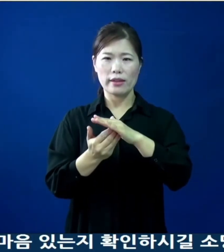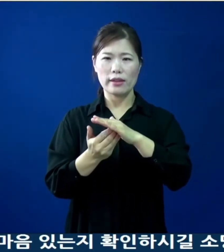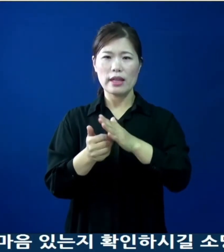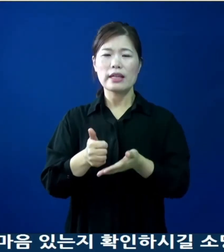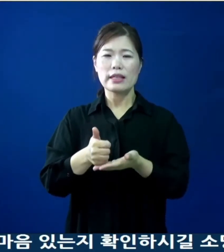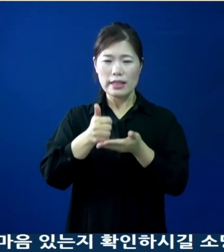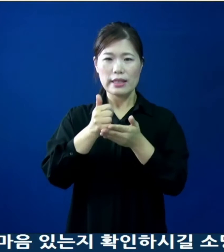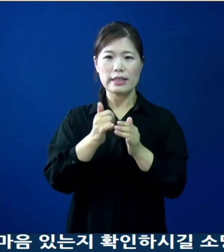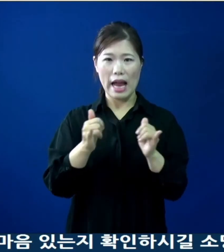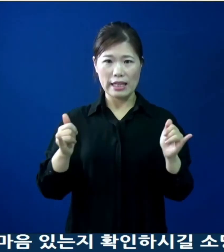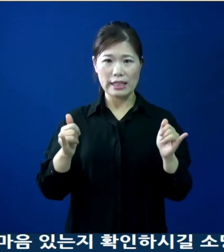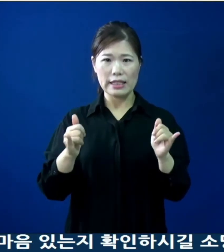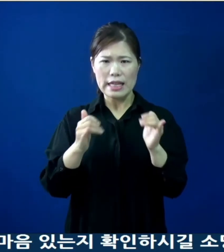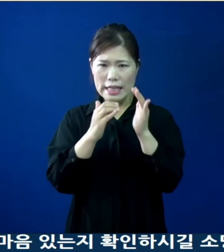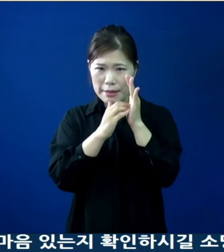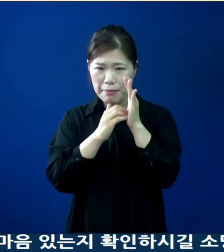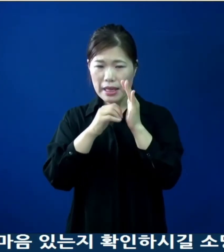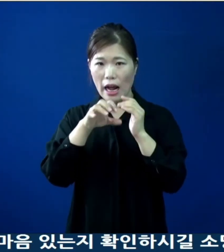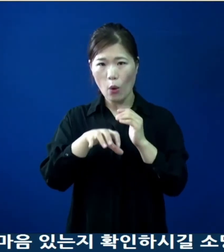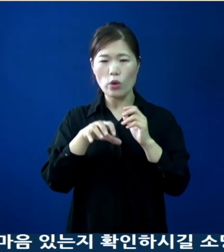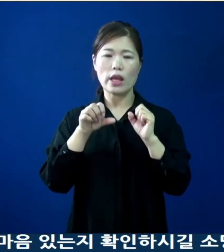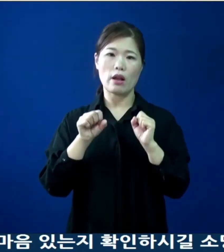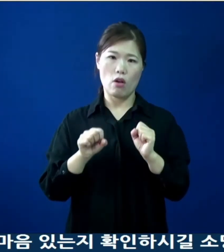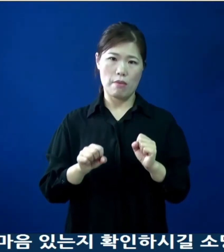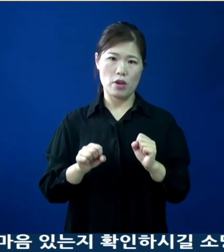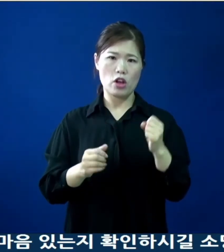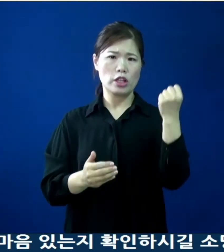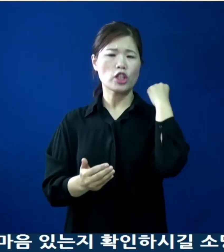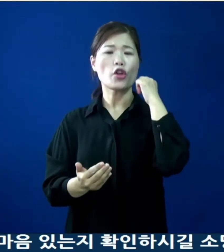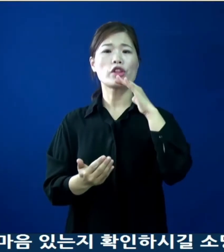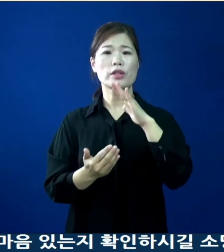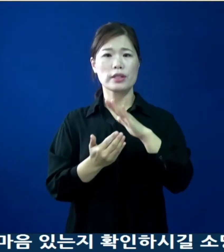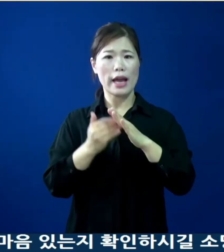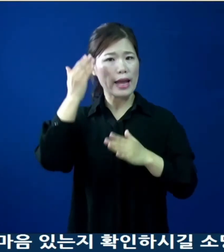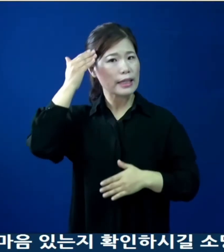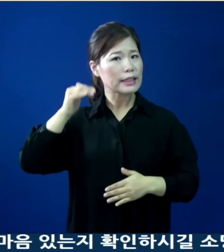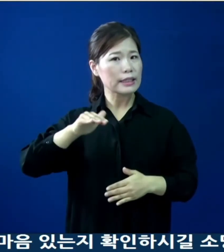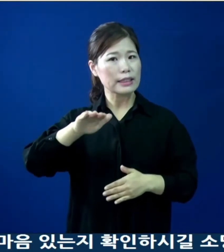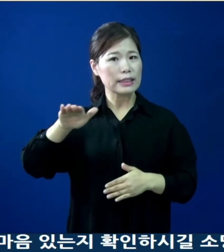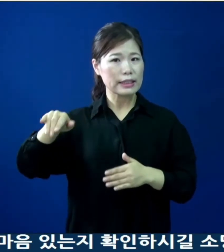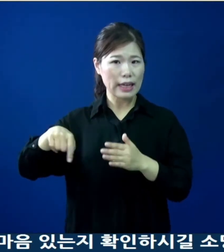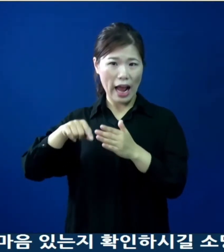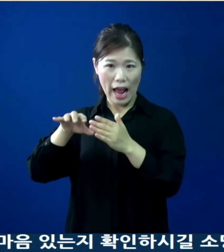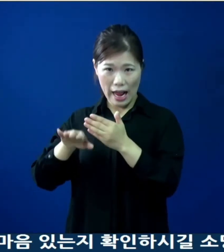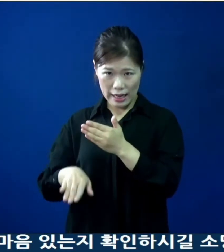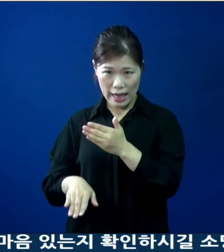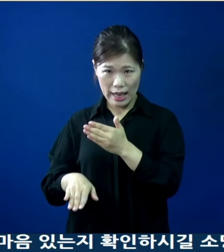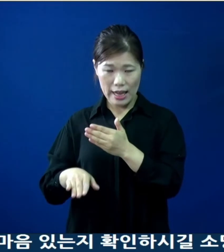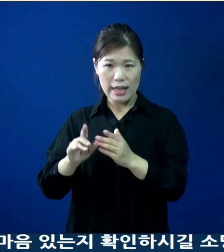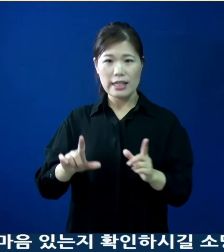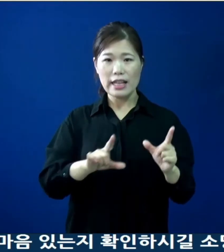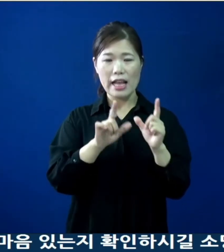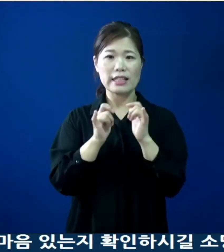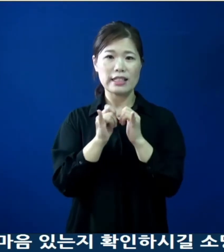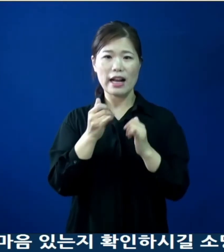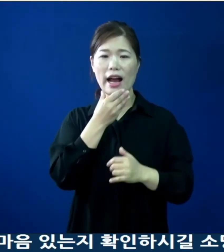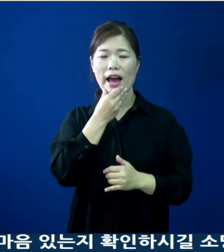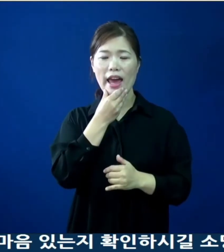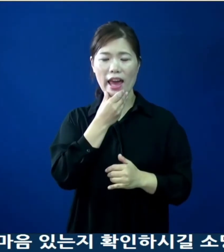곳에 거하며 전능자의 그늘 아래 사는 자가 행복하다. 기억나실